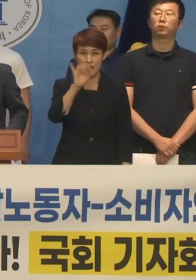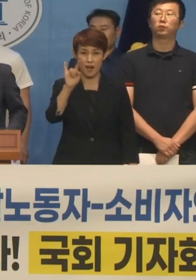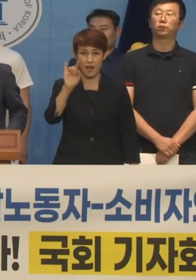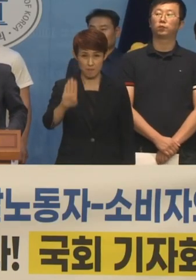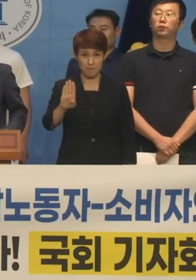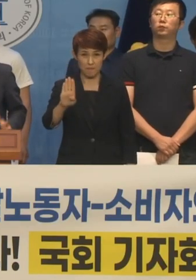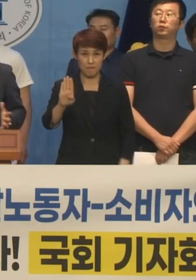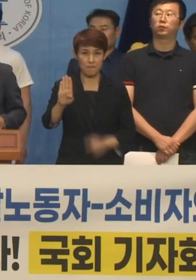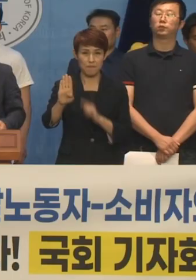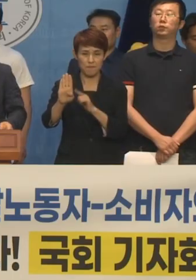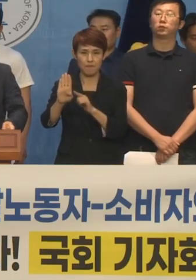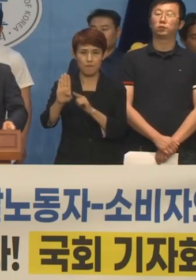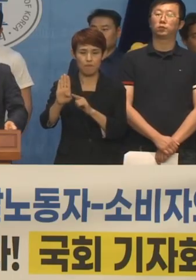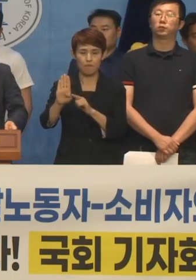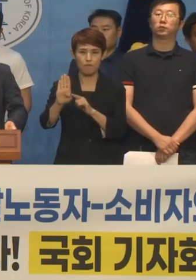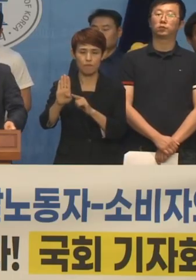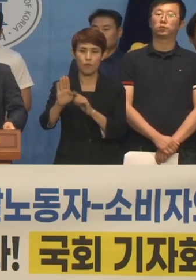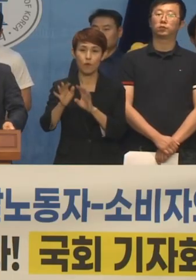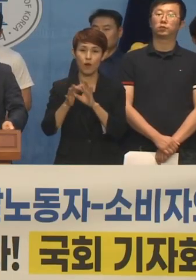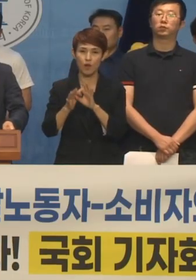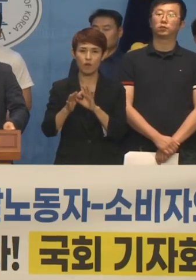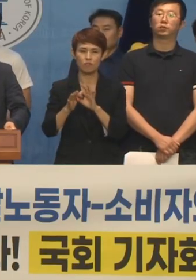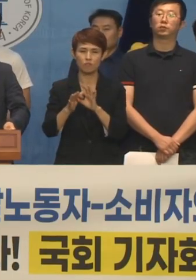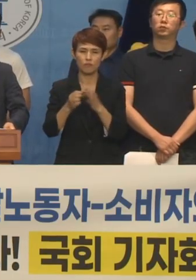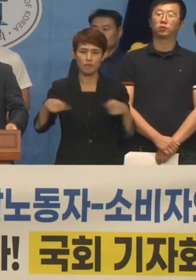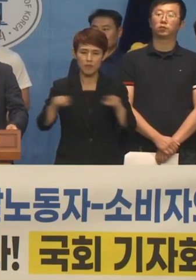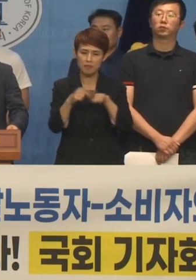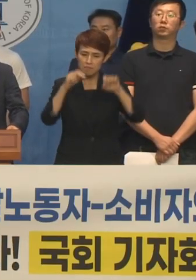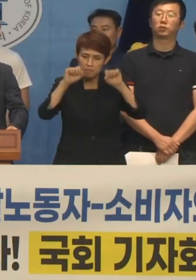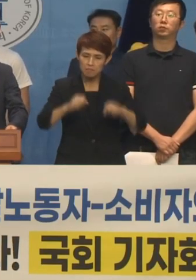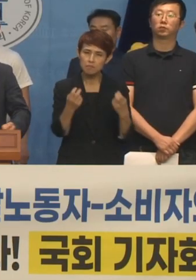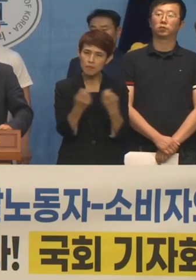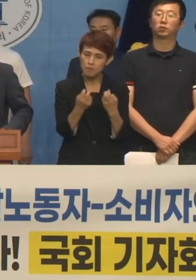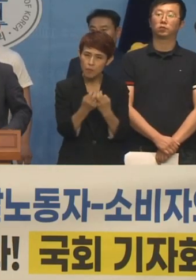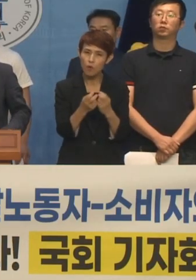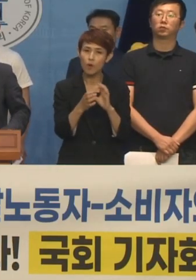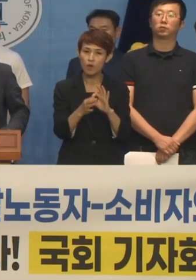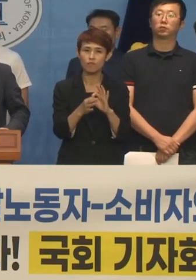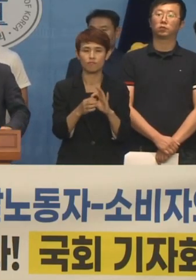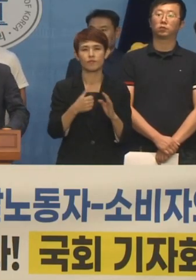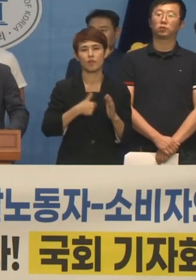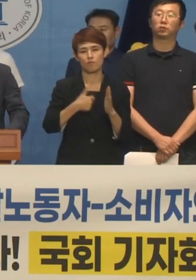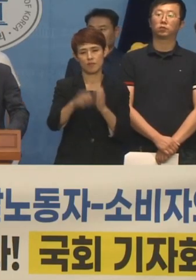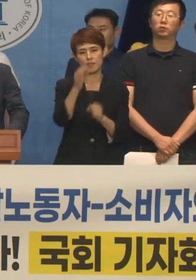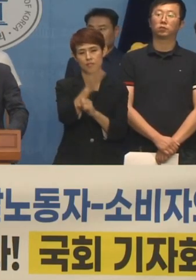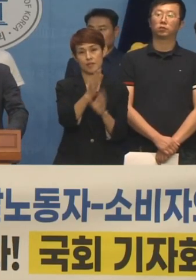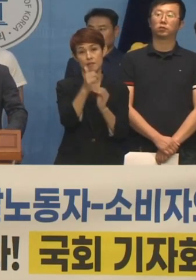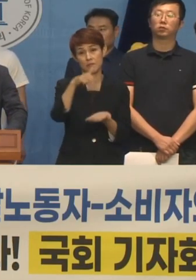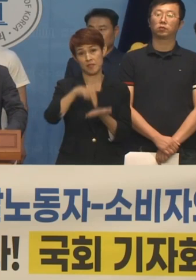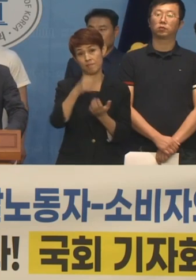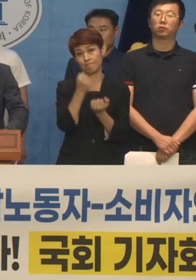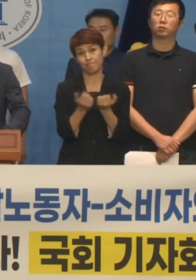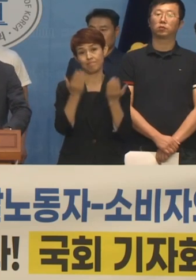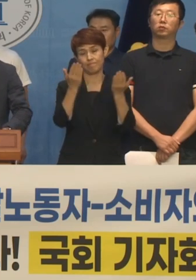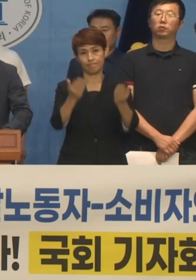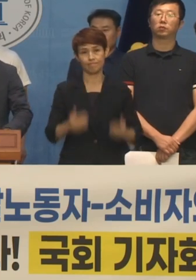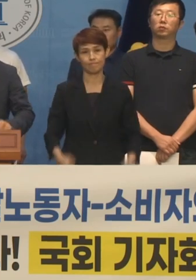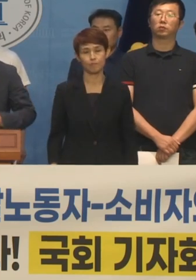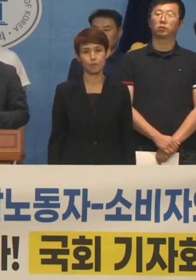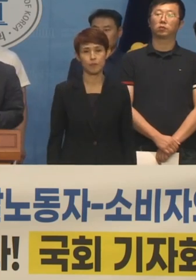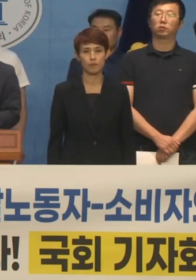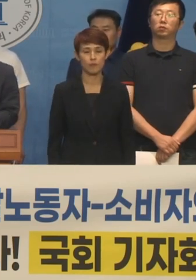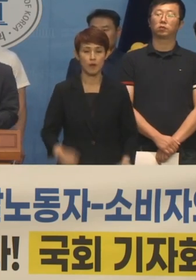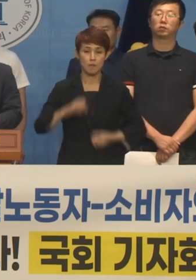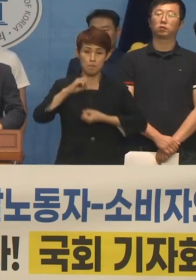플랫폼 생태계 관련 상생 방안에 대해서 소비자 입장을 말씀드리겠습니다.